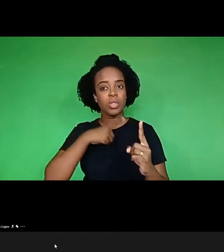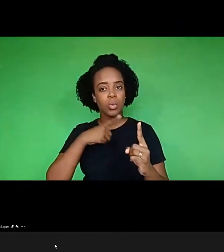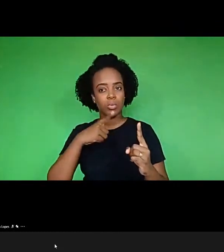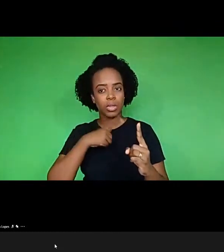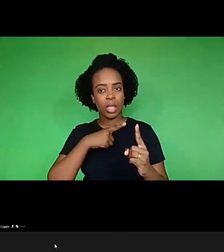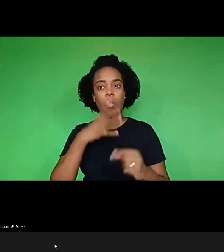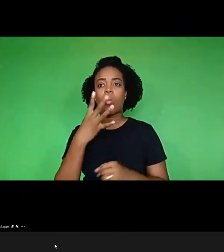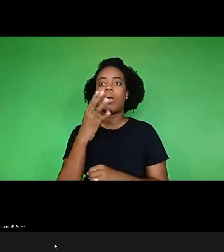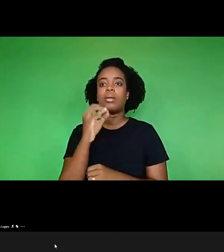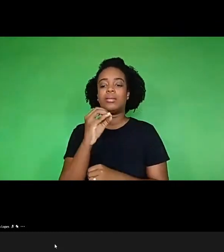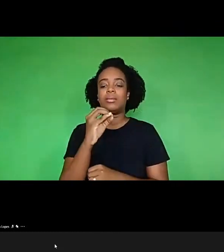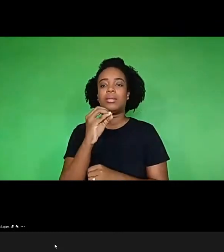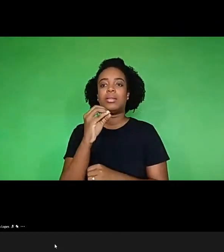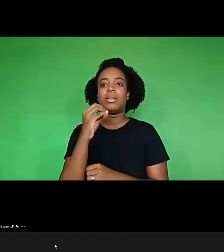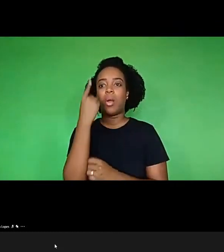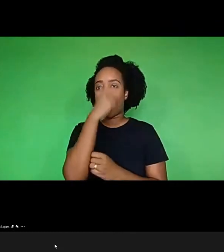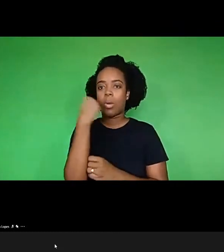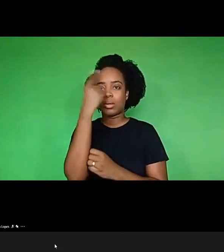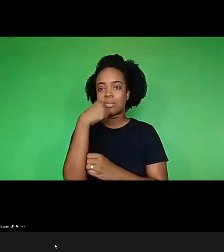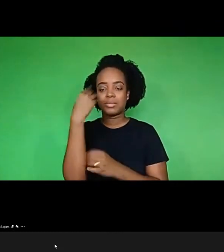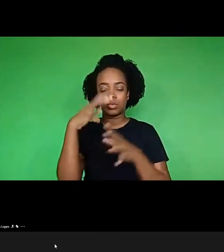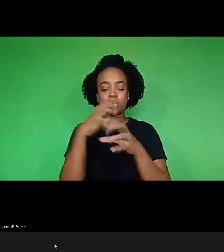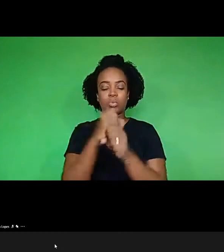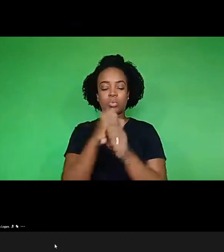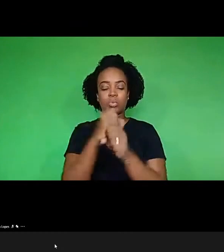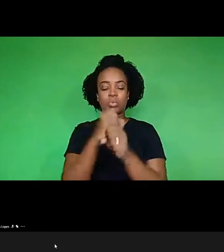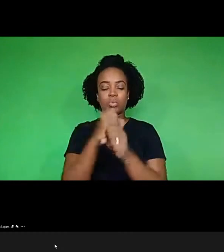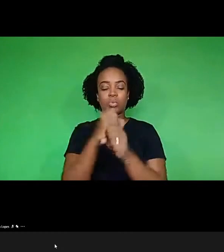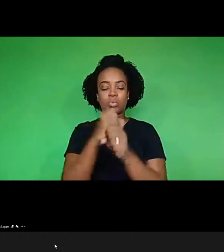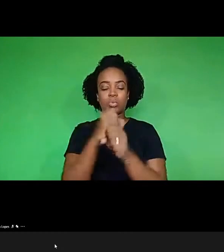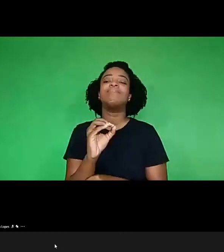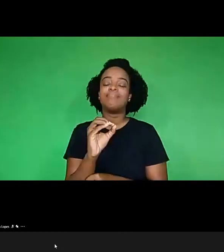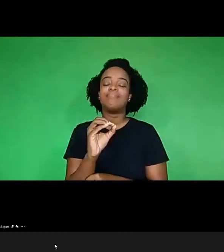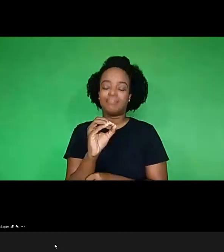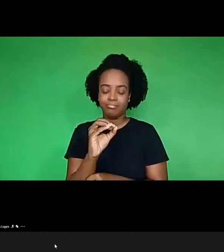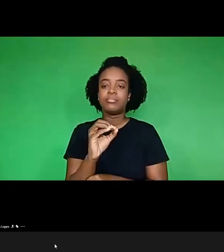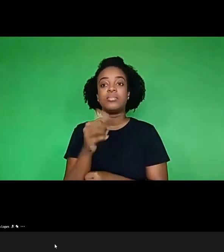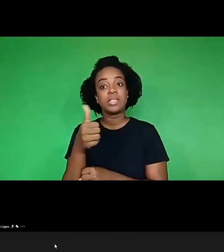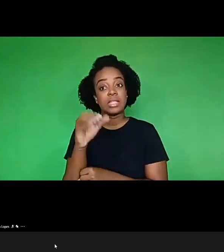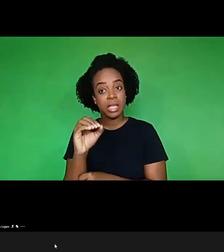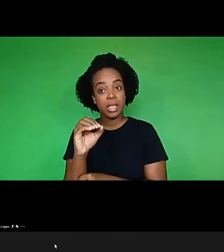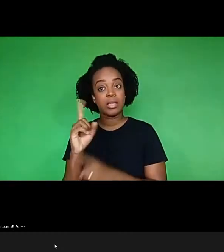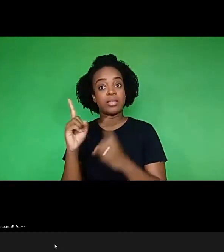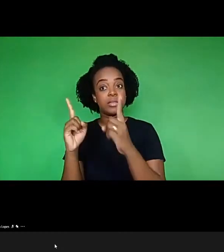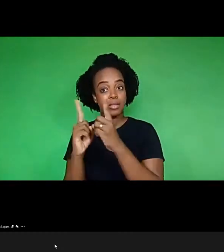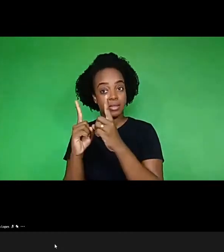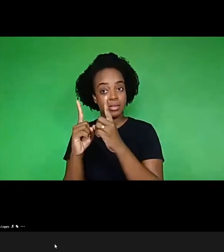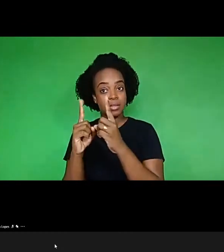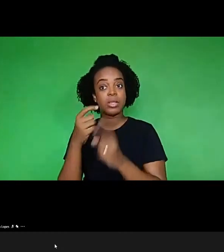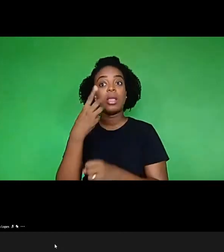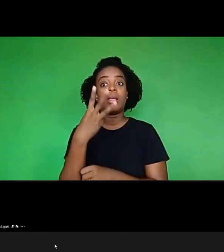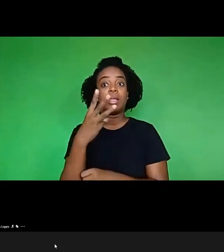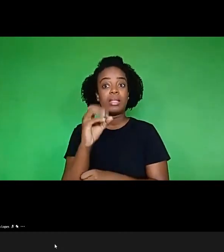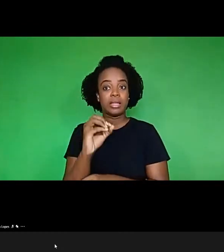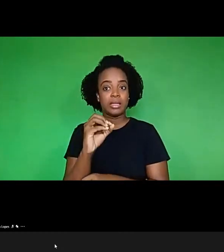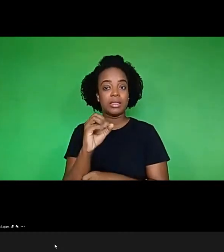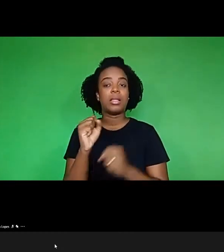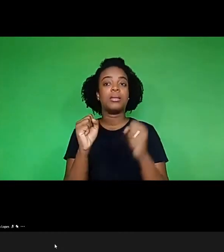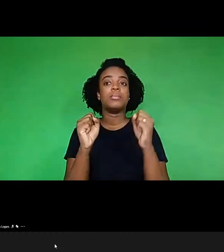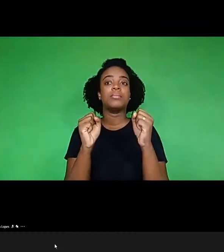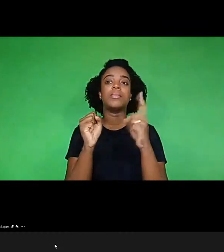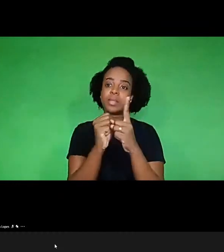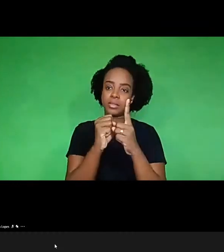de atividades exercidas pelos professores. No caso das turmas do